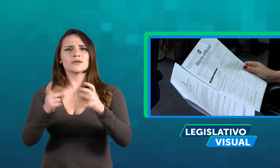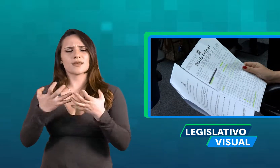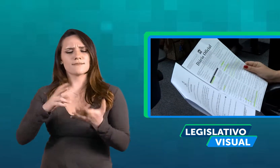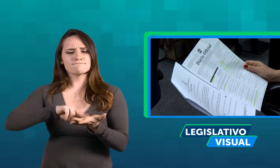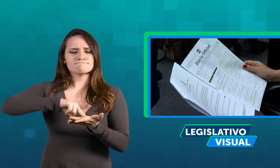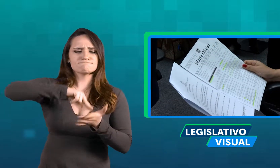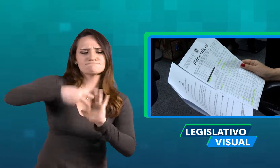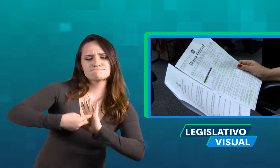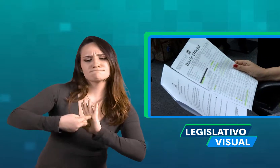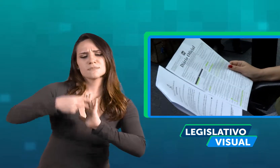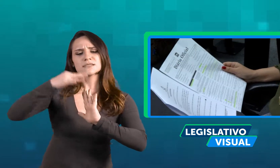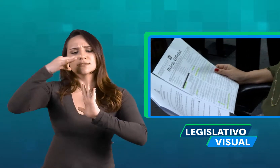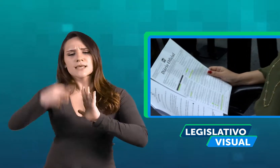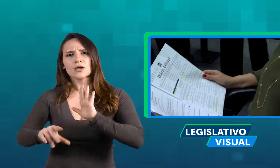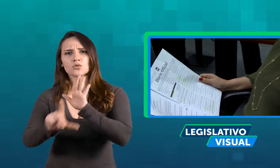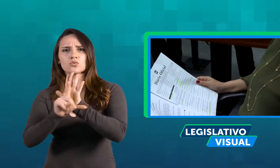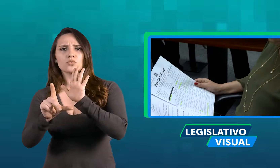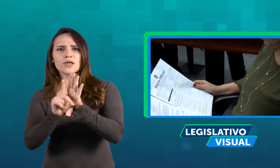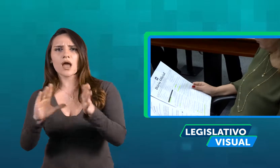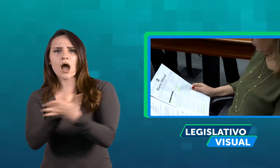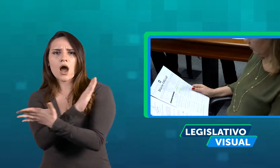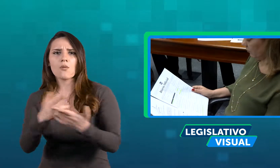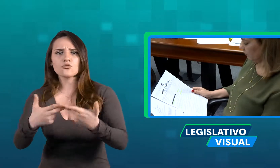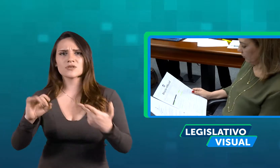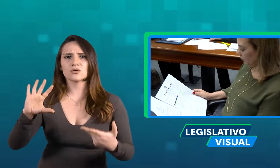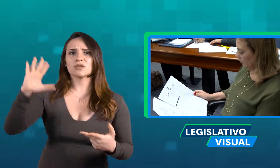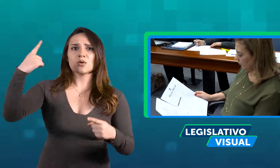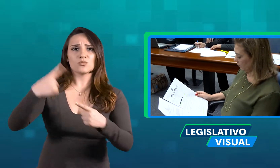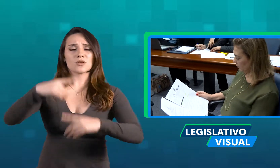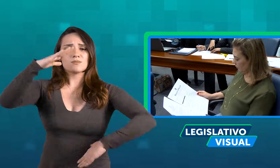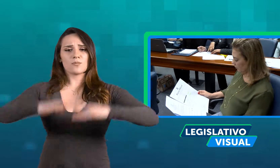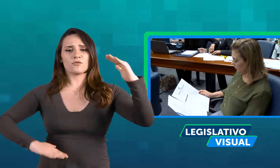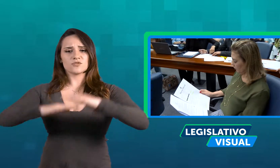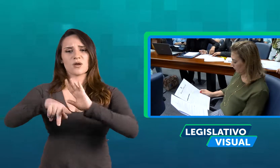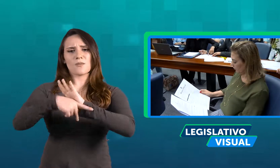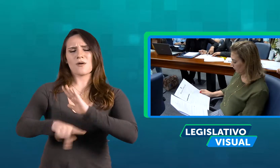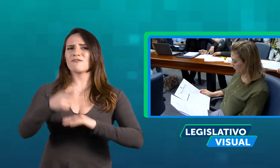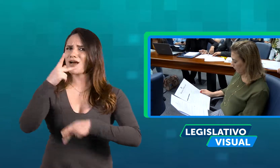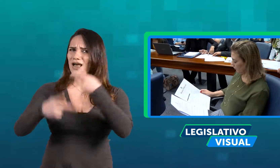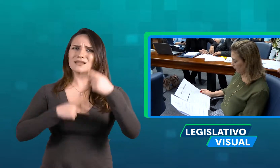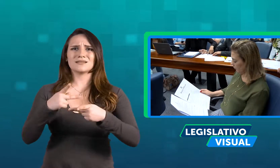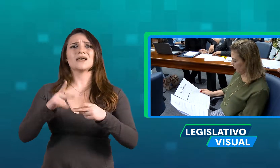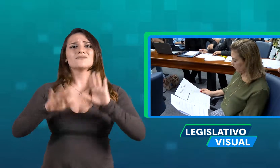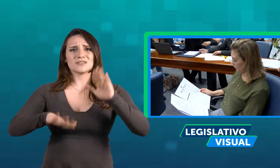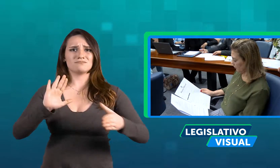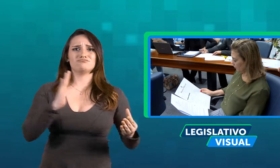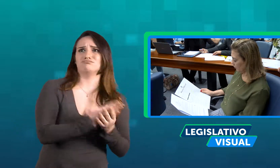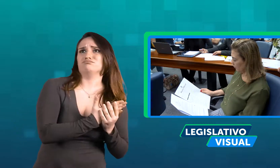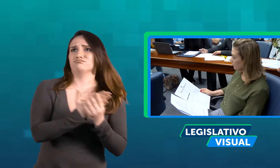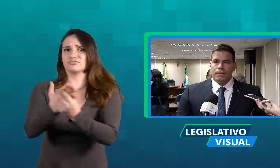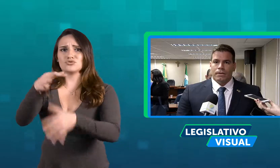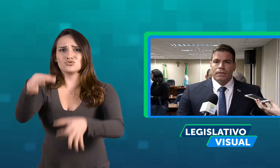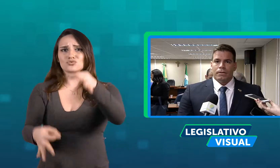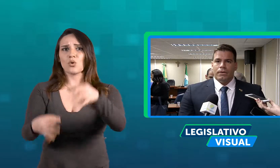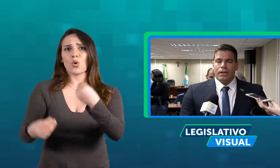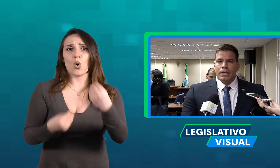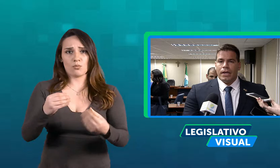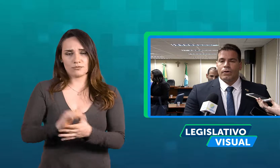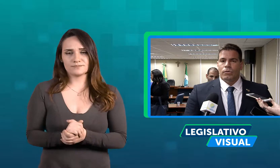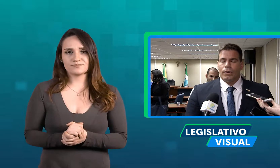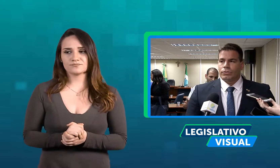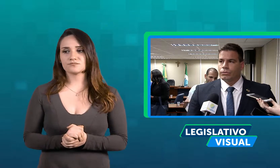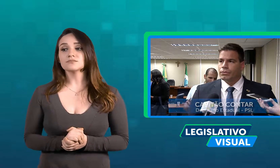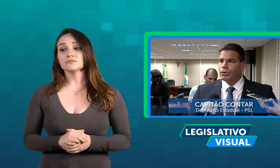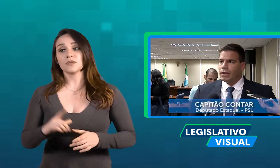visam uma melhor interpretação da lei em alguns casos, que, segundo os profissionais do setor, acabam parando na justiça. Então, a lei